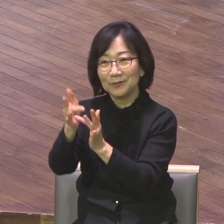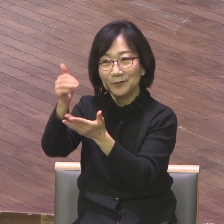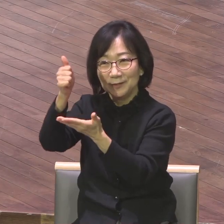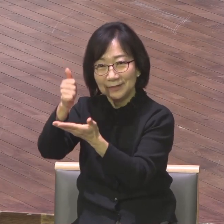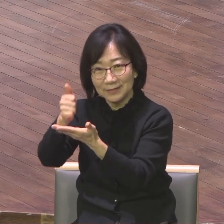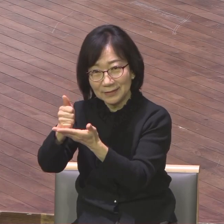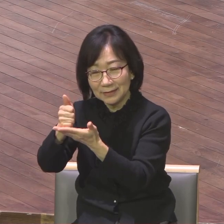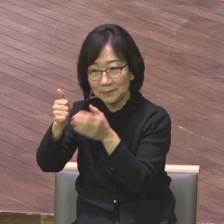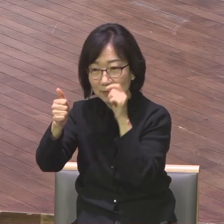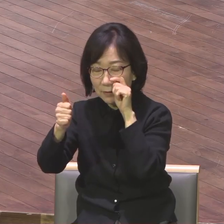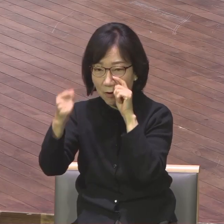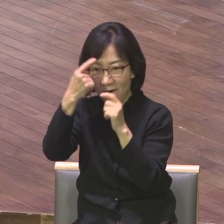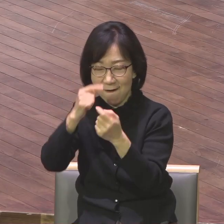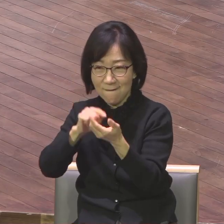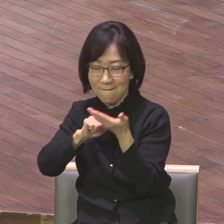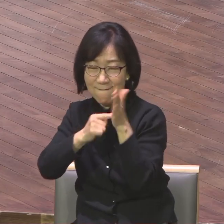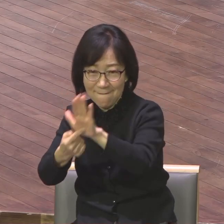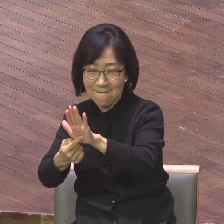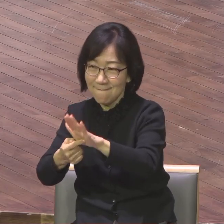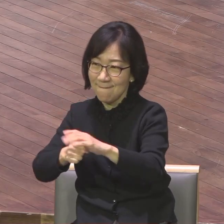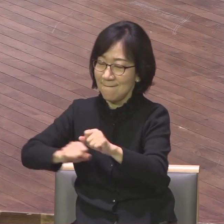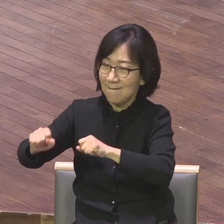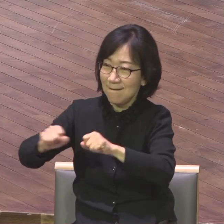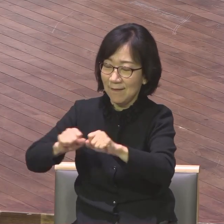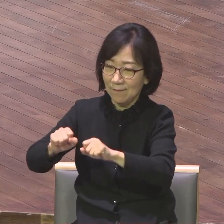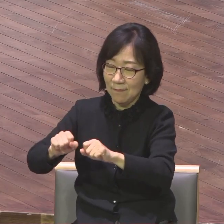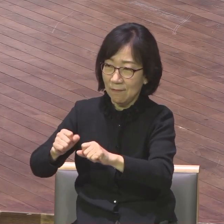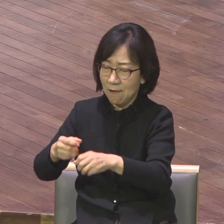세례요한의 위상이 달라져 버렸어요.